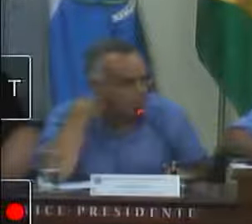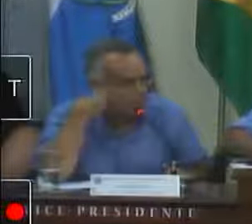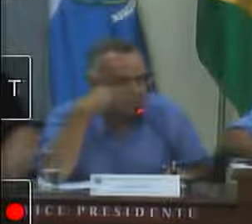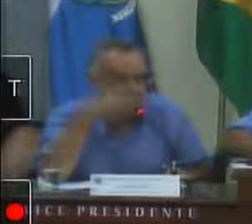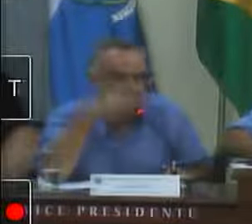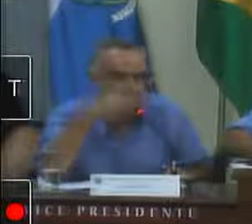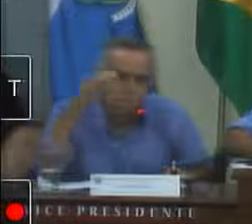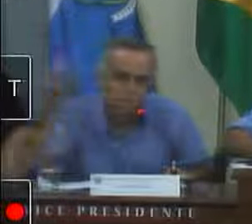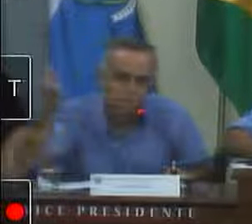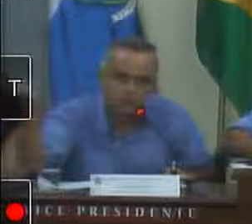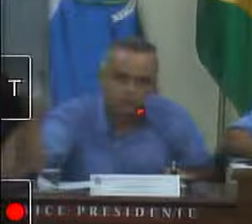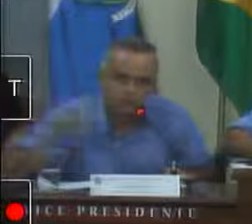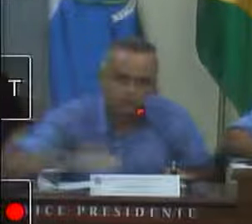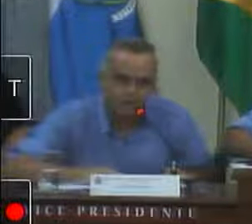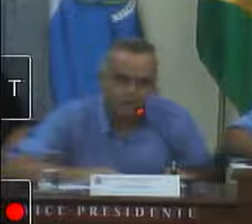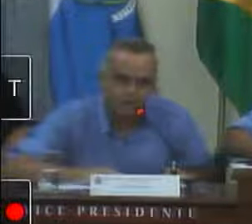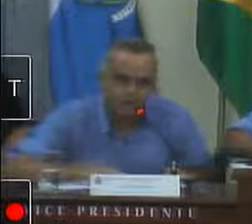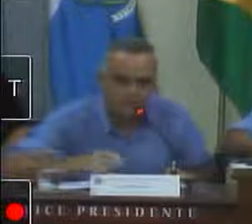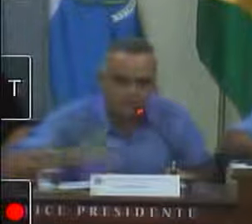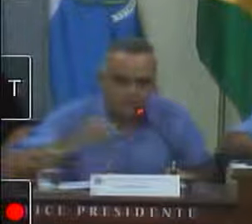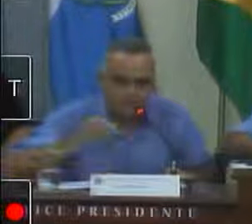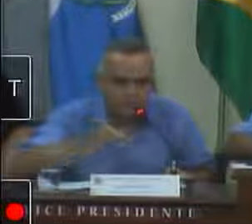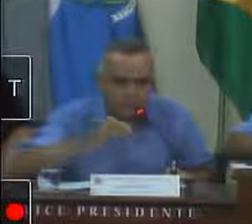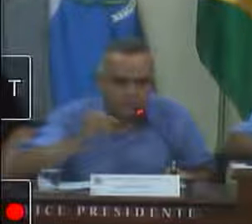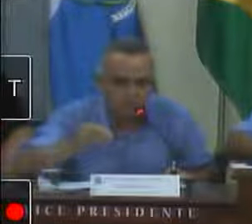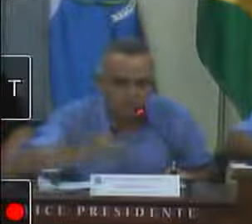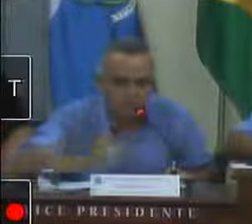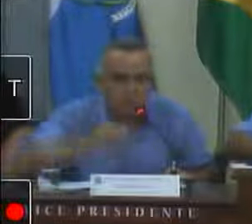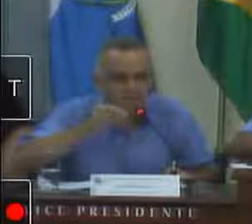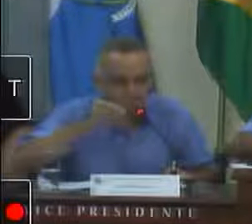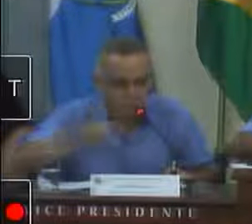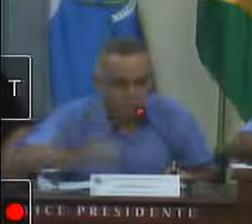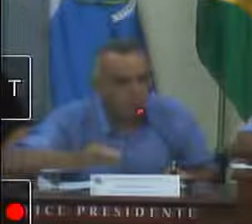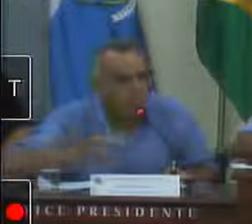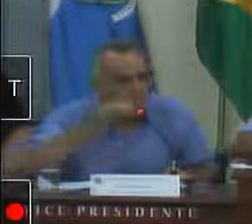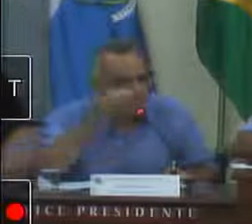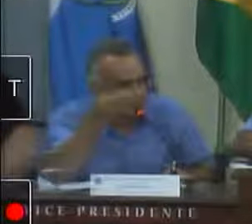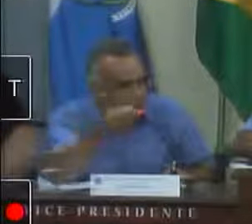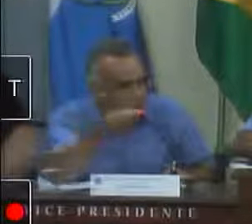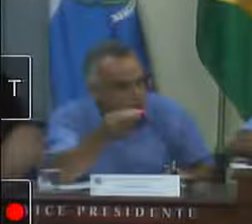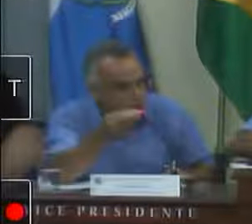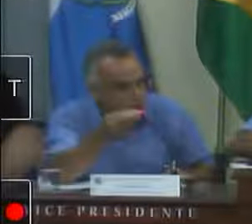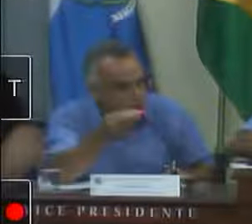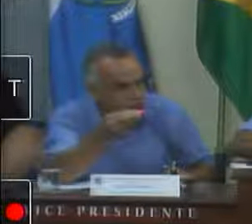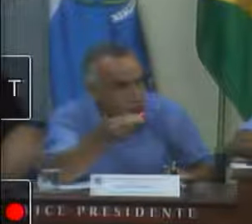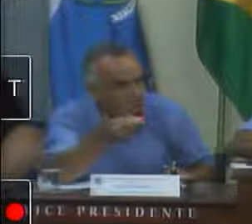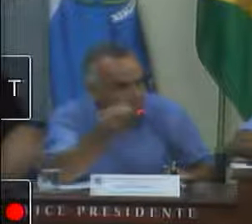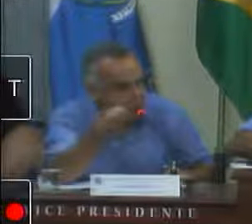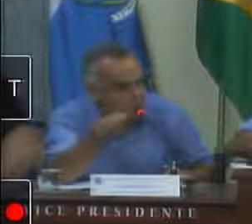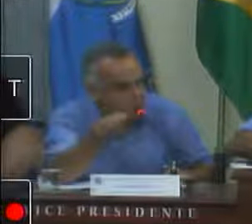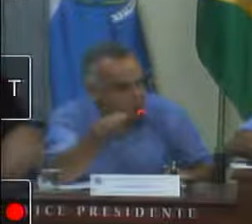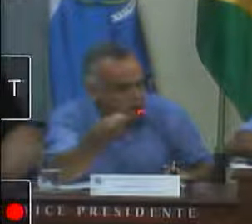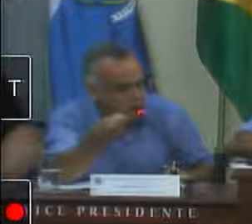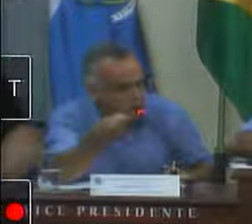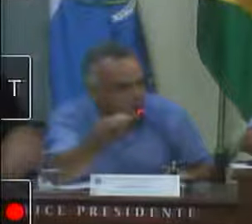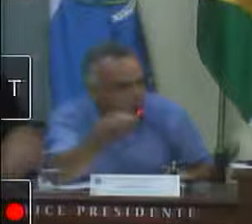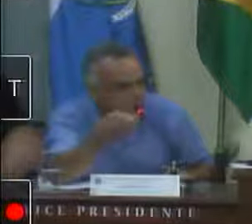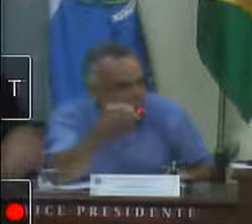com ele no primeiro dia, no segundo eu não estava, mas não teve nenhum incidente, só que ele chegou às 7 horas da noite, 10 horas foi